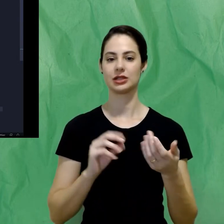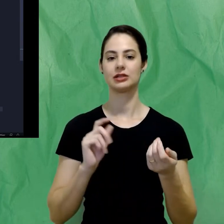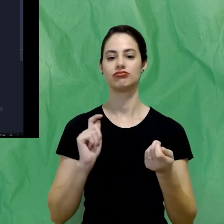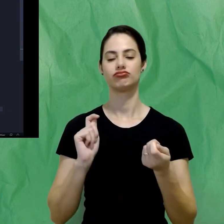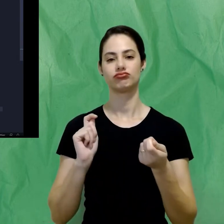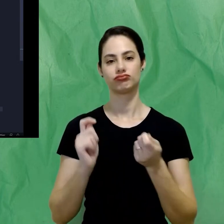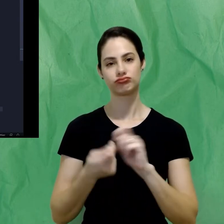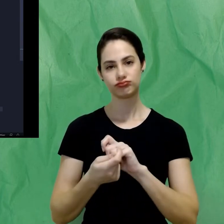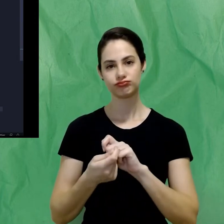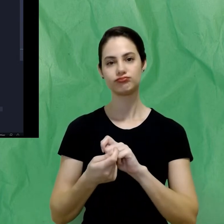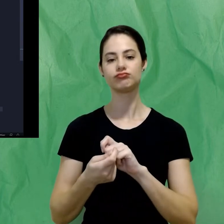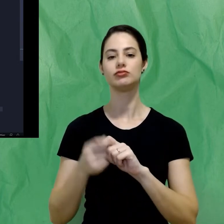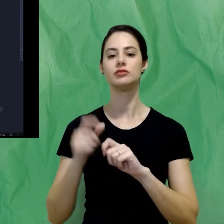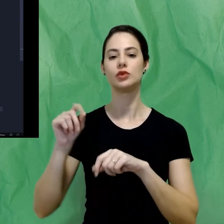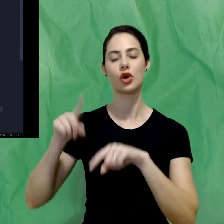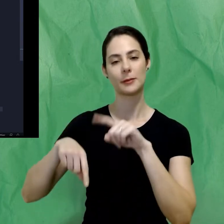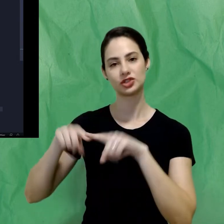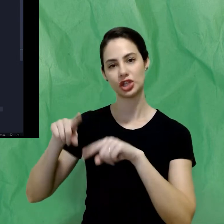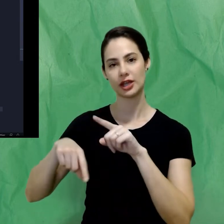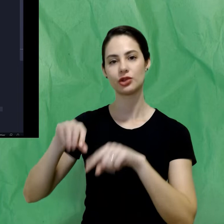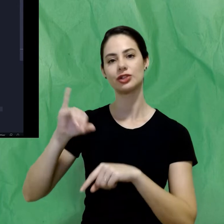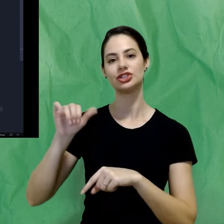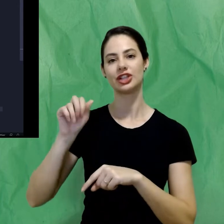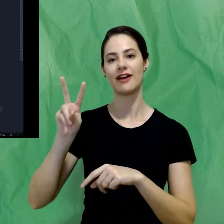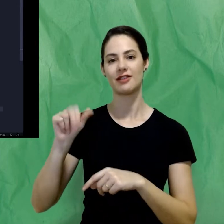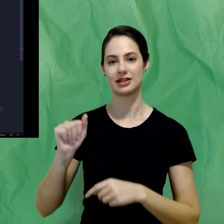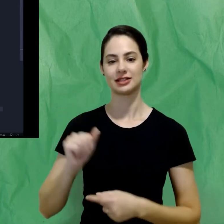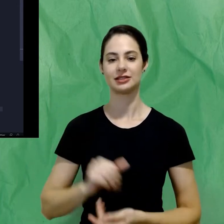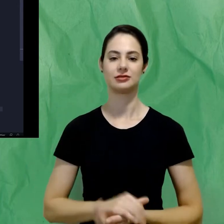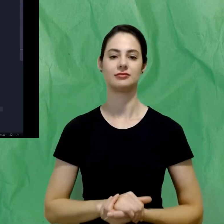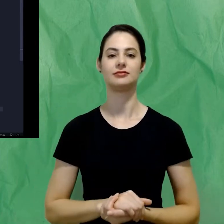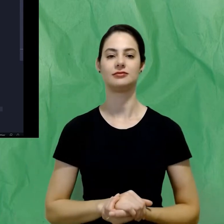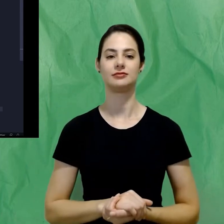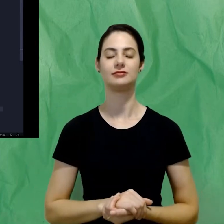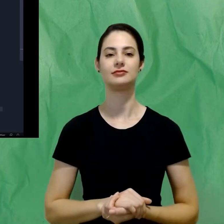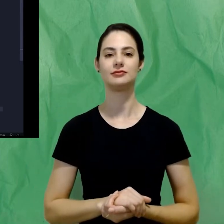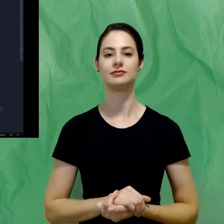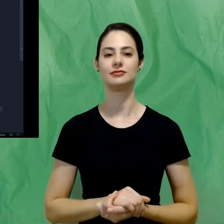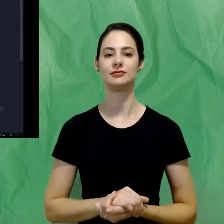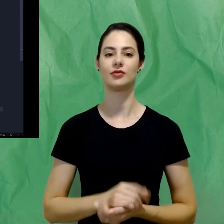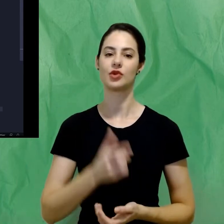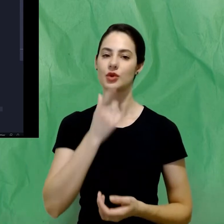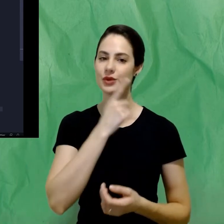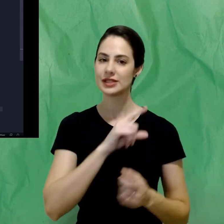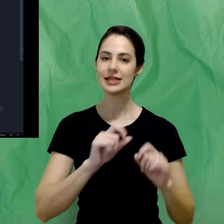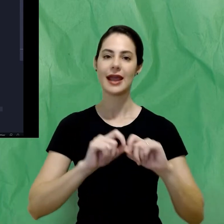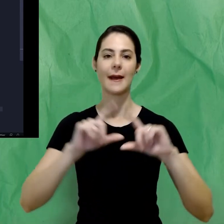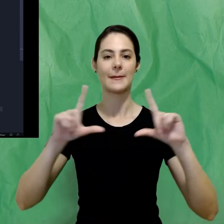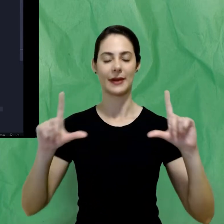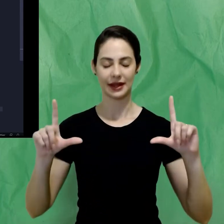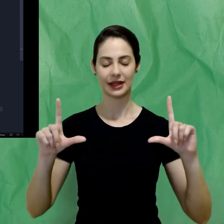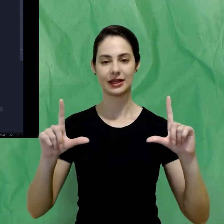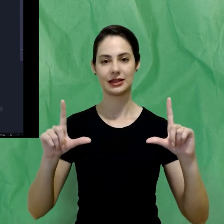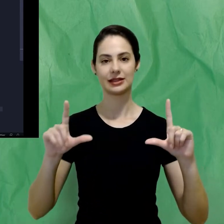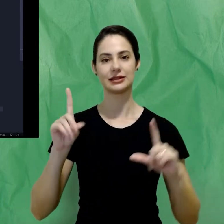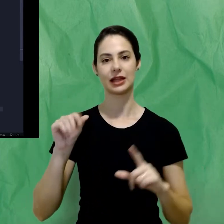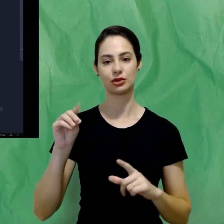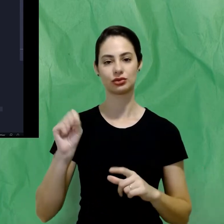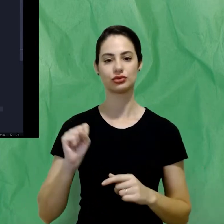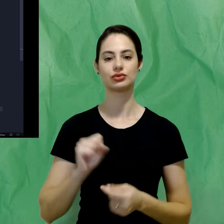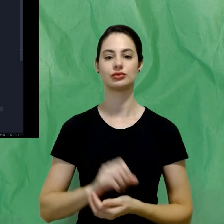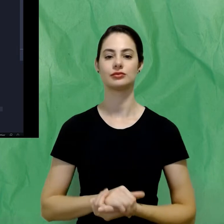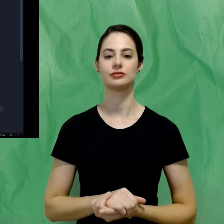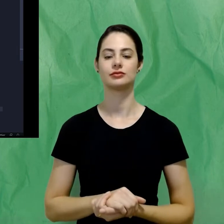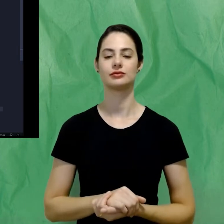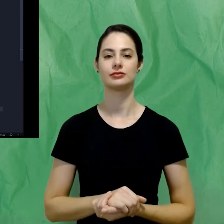ou seja, transformar o texto num objeto por JavaScript. Então assim que ele conseguir abrir, esses dados do arquivo vão vir em formato